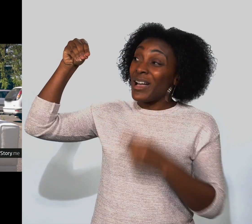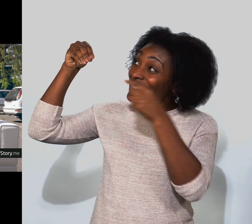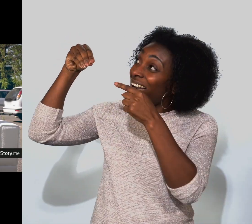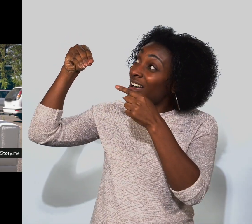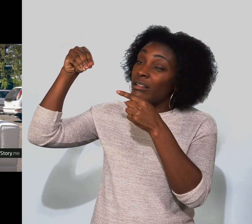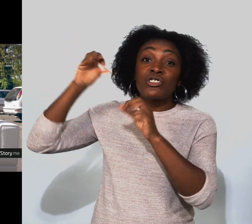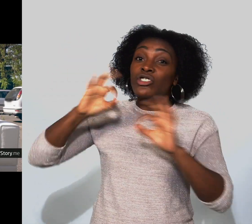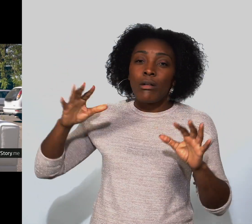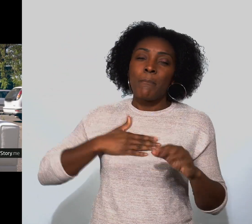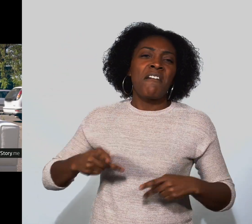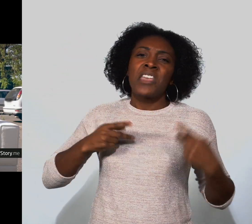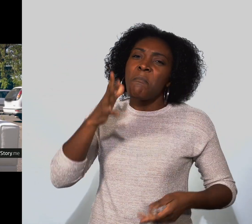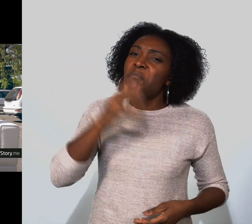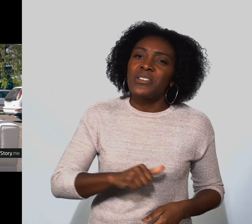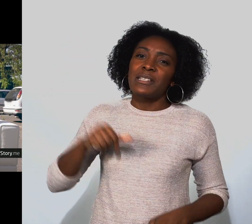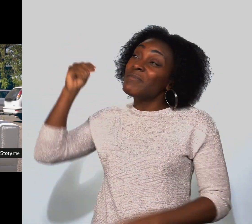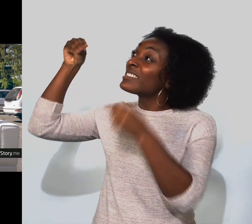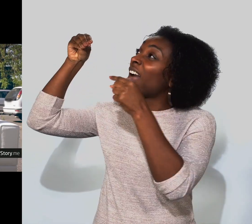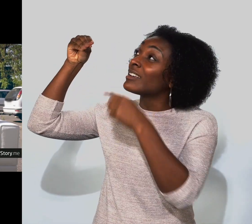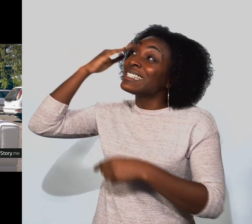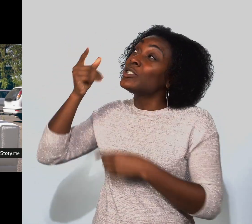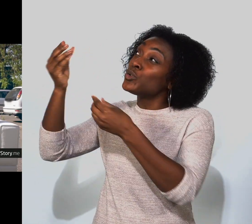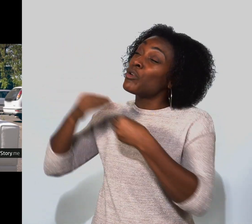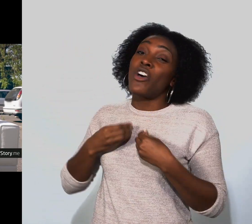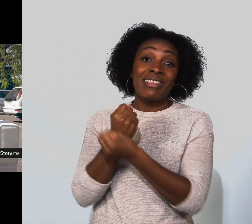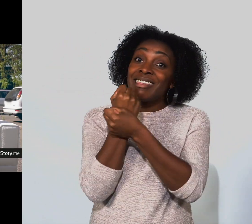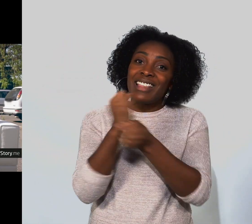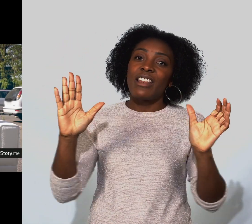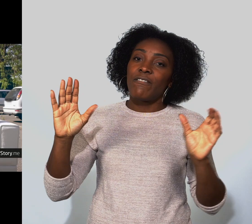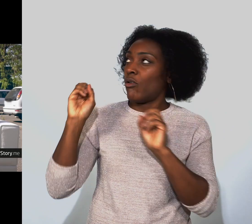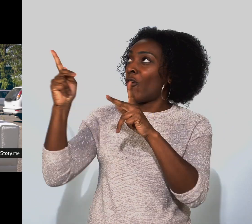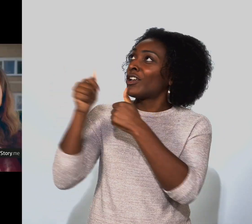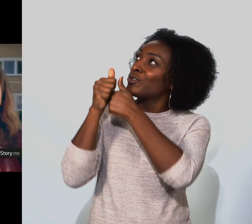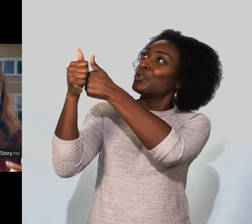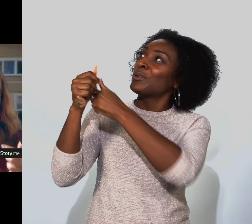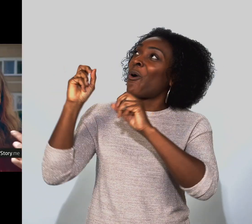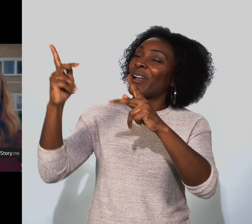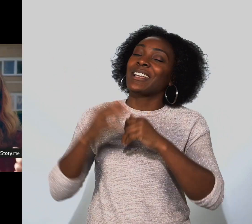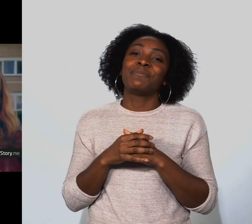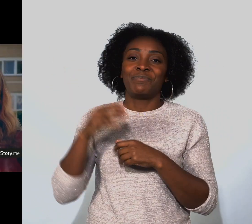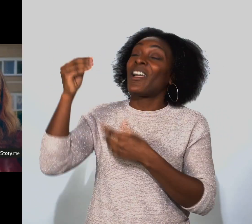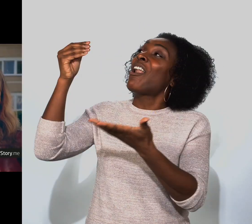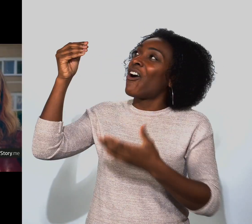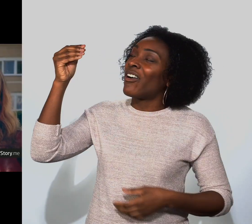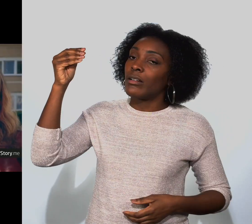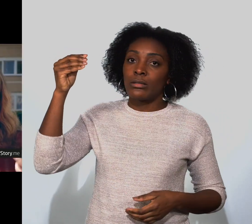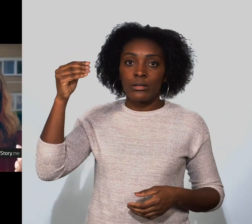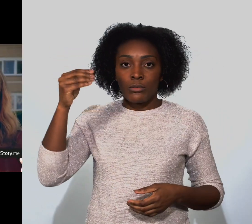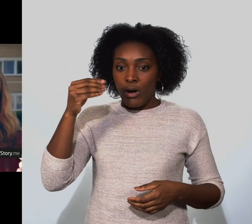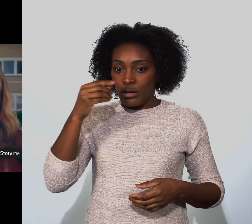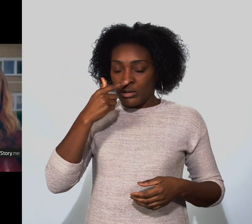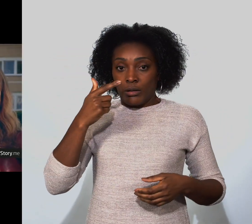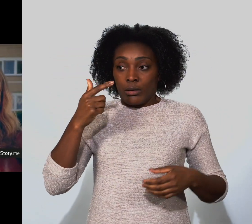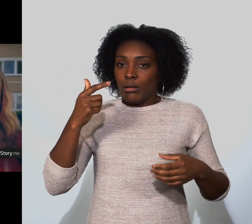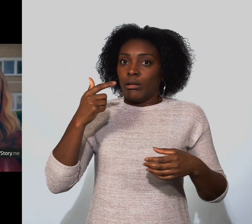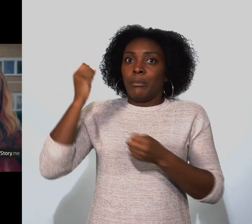pas ma vie sans ça. Et je lui ai dit, mais si tu me délivres de ça, je crois en toi, je te suivrai. Et là, j'ai à peine fini ma phrase que j'ai vraiment